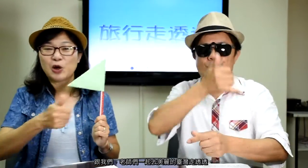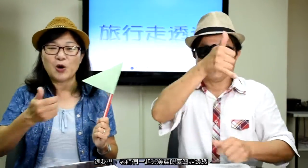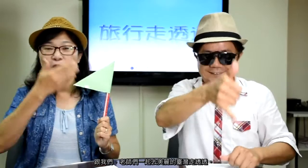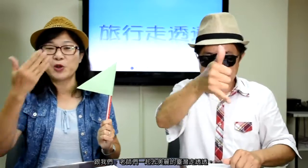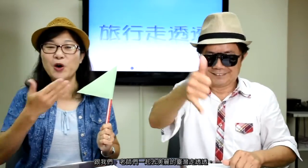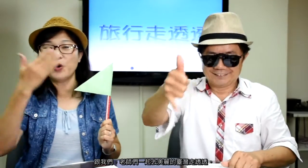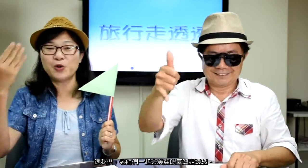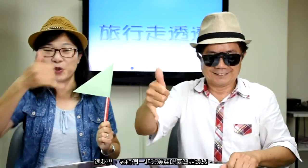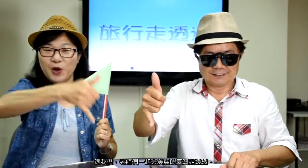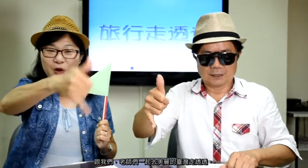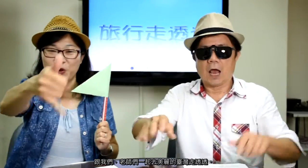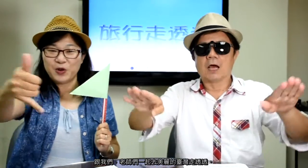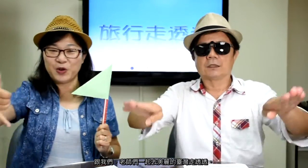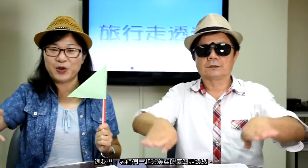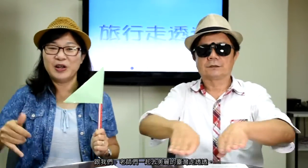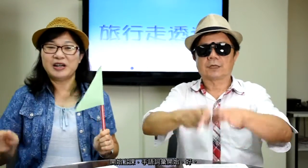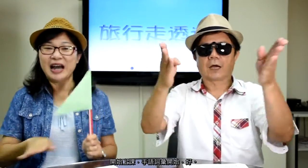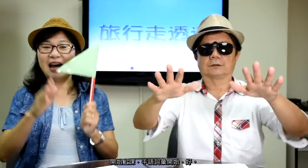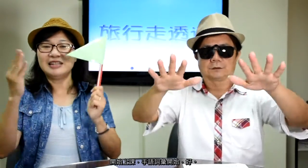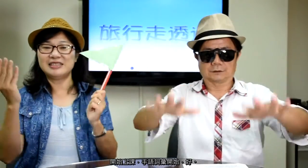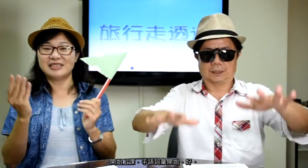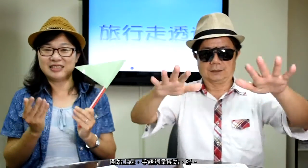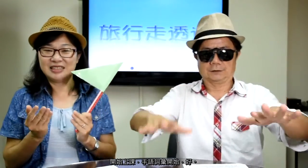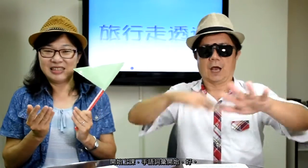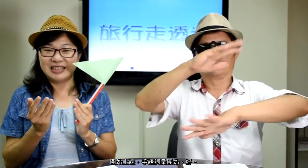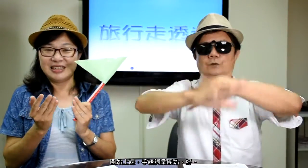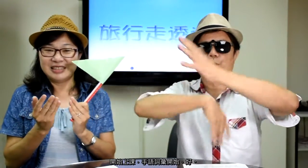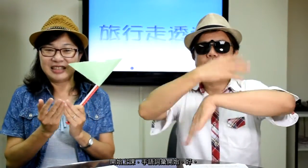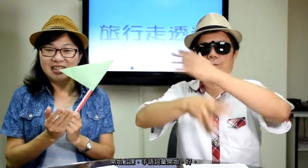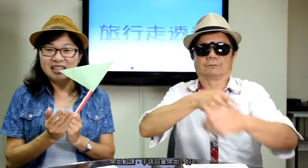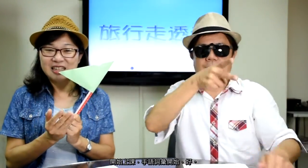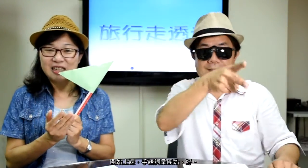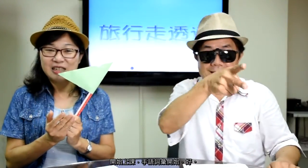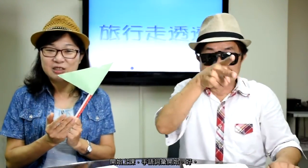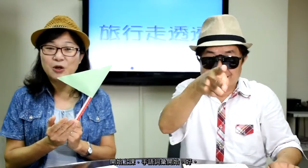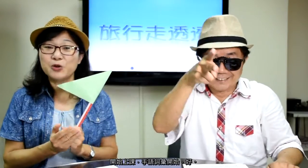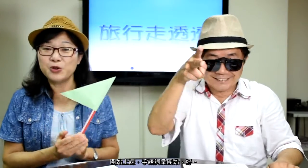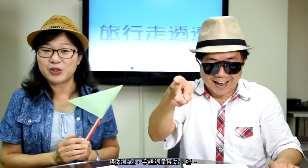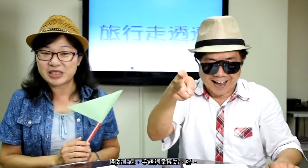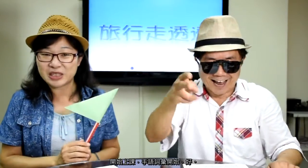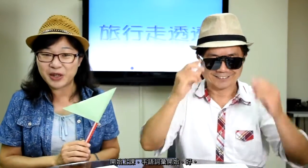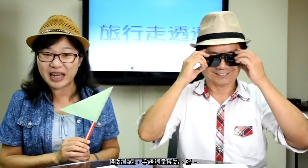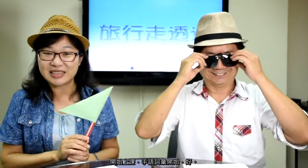走透透。开始上课，手语词汇开